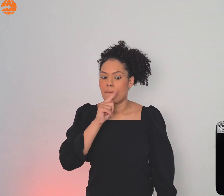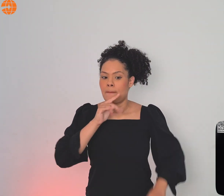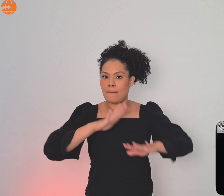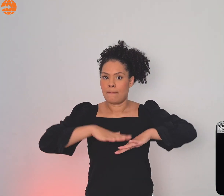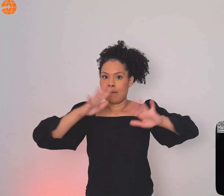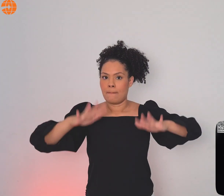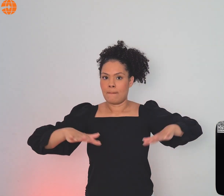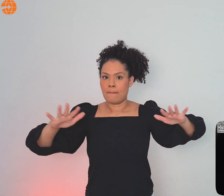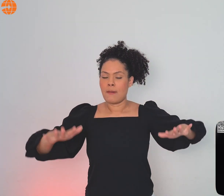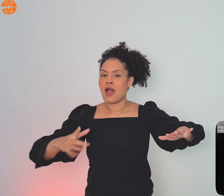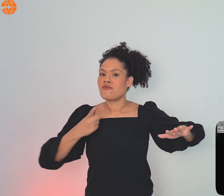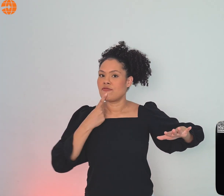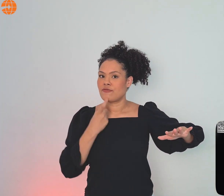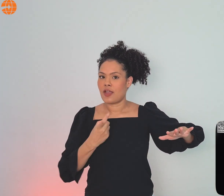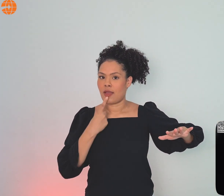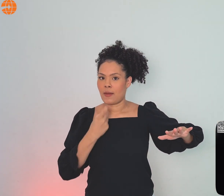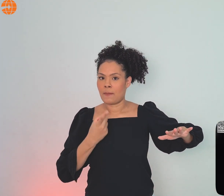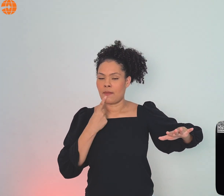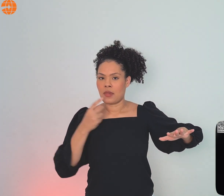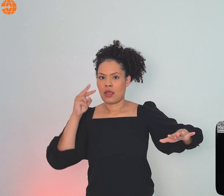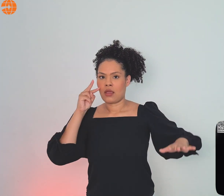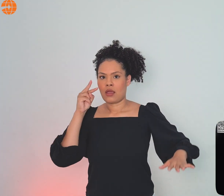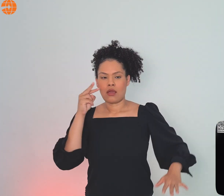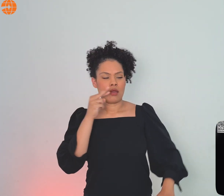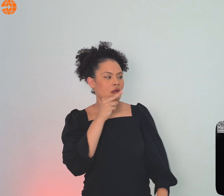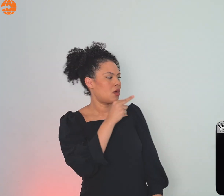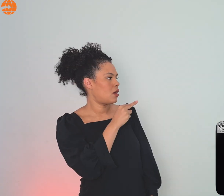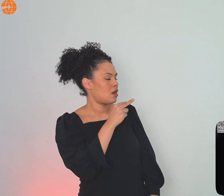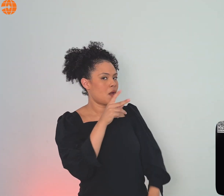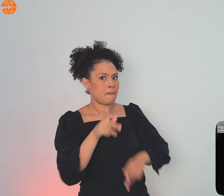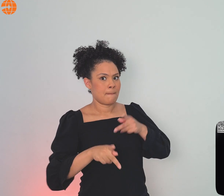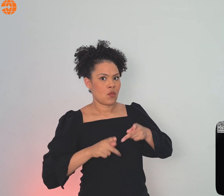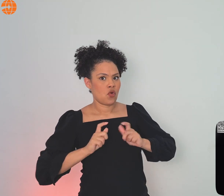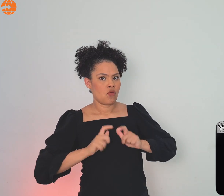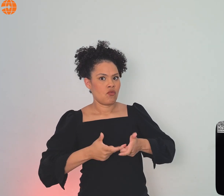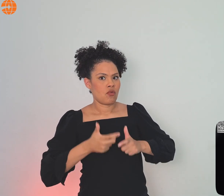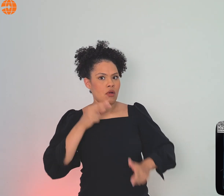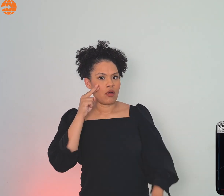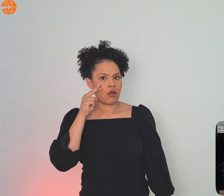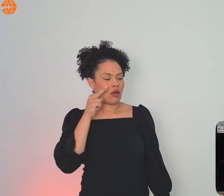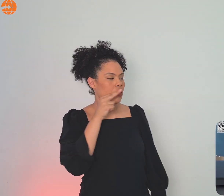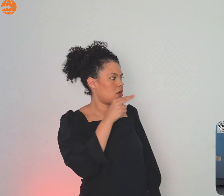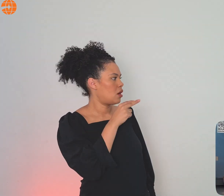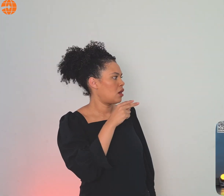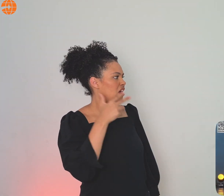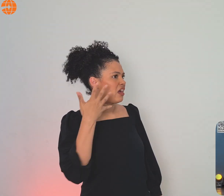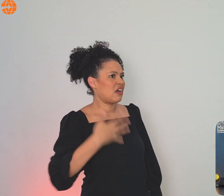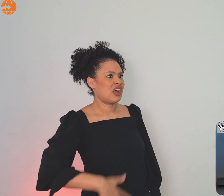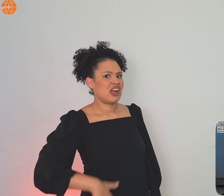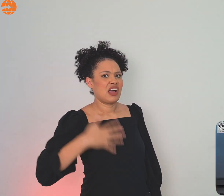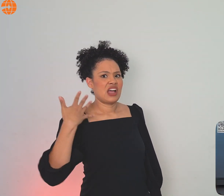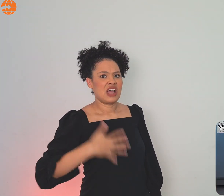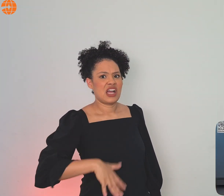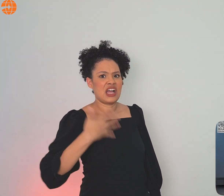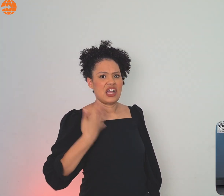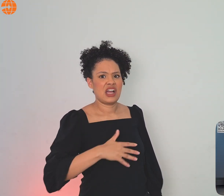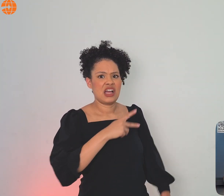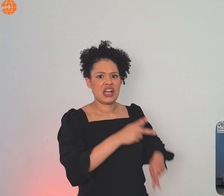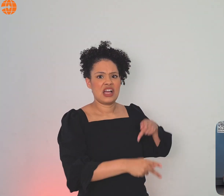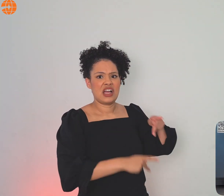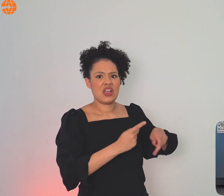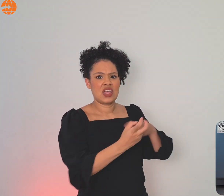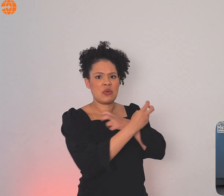Vermelho. Quando eles olham para trás, o exército de Faraó vem com carros, cavaleiros